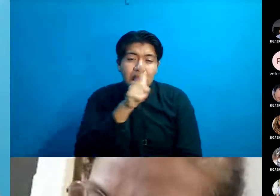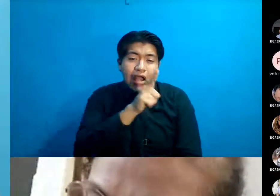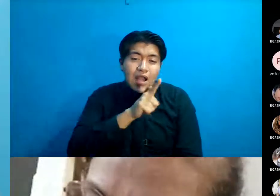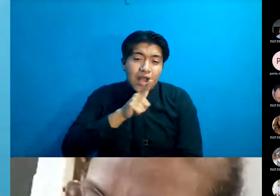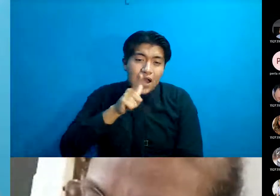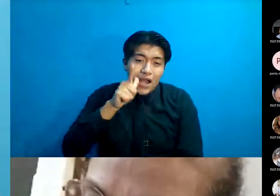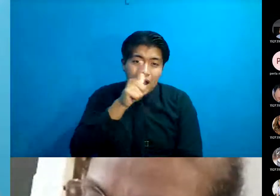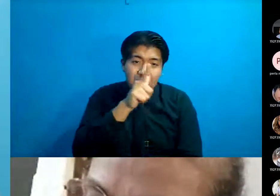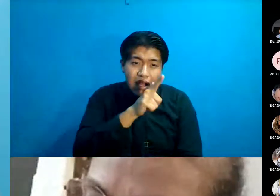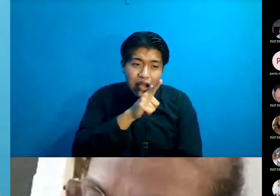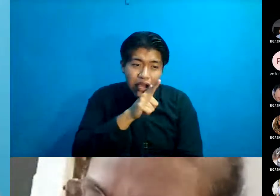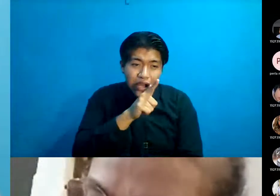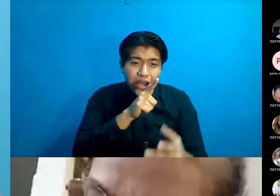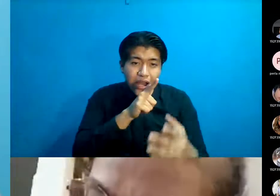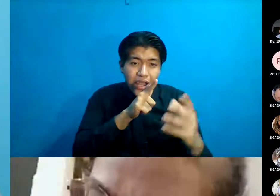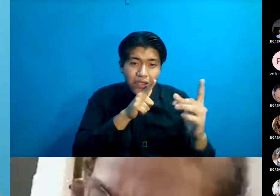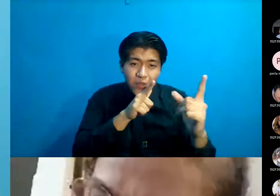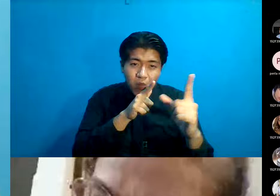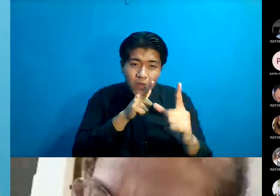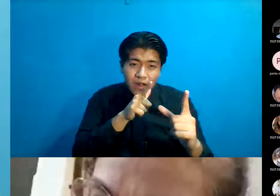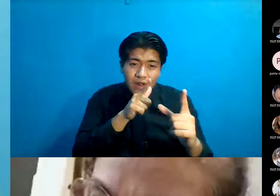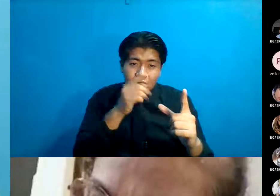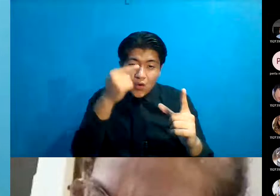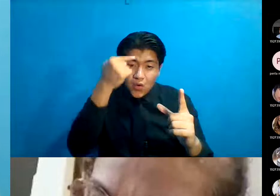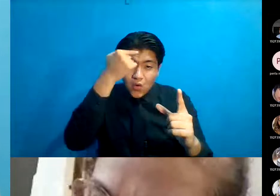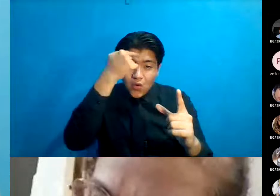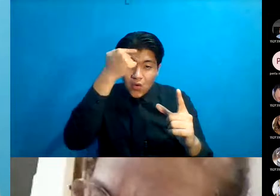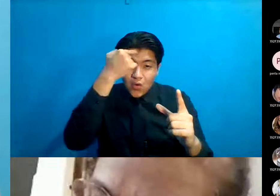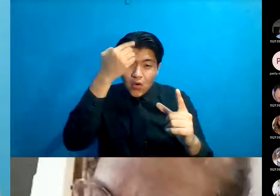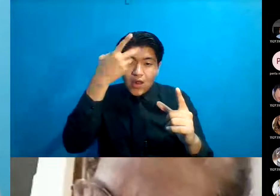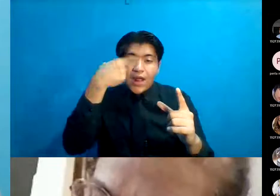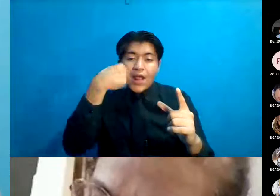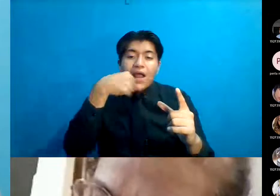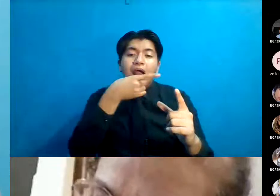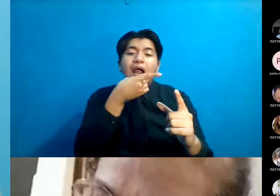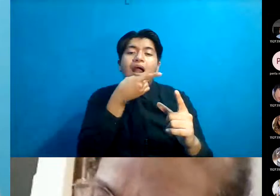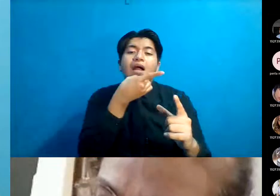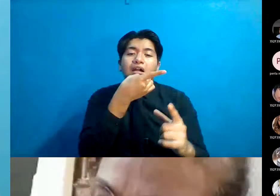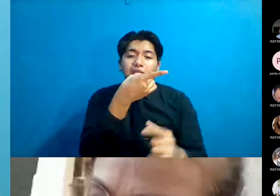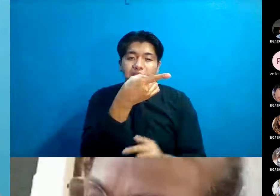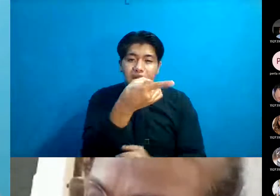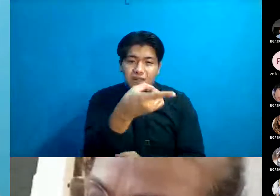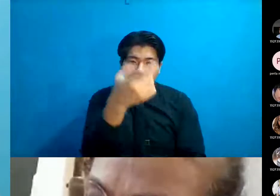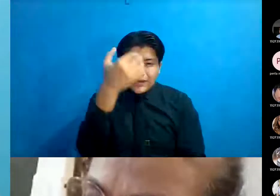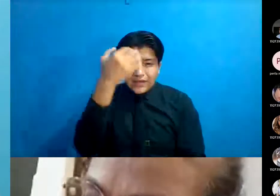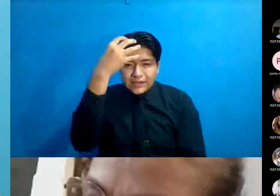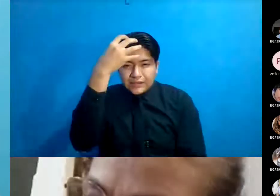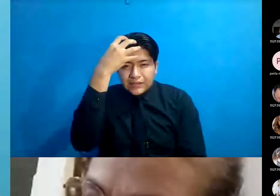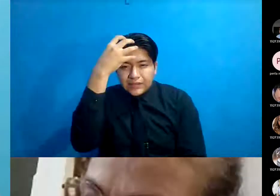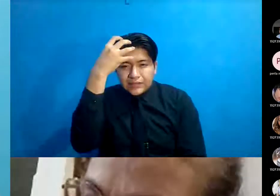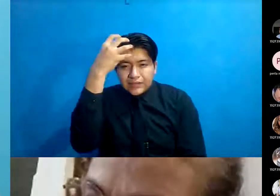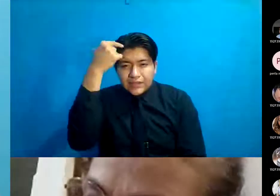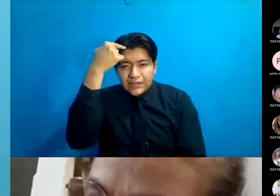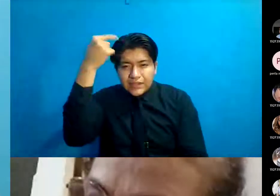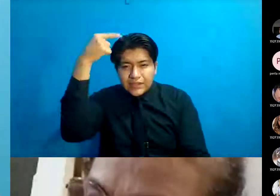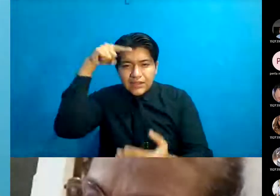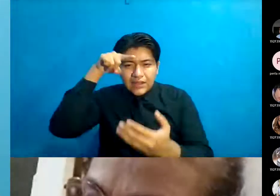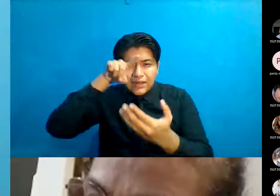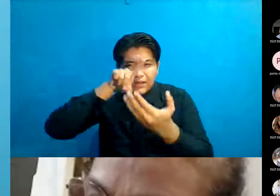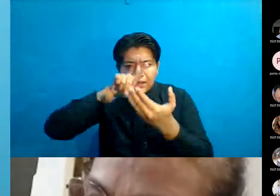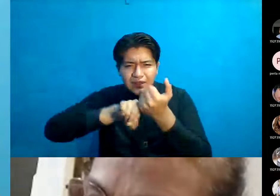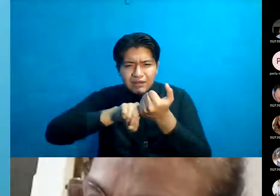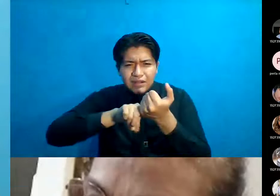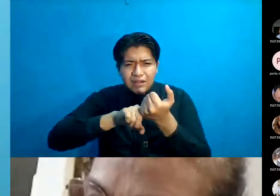vehicular, poder decir lo que estamos pensando. Es decir, es el núcleo. Utilizando